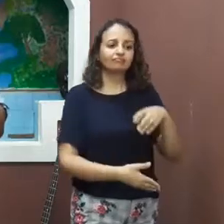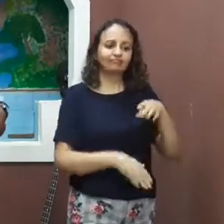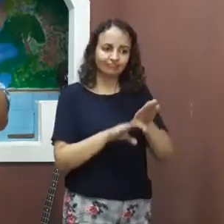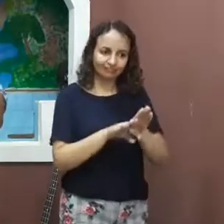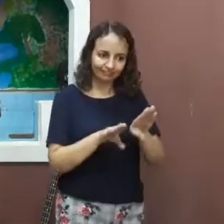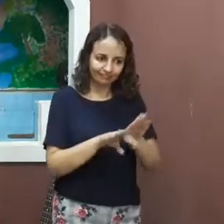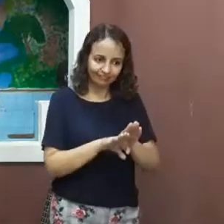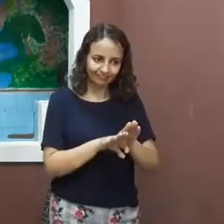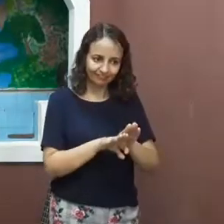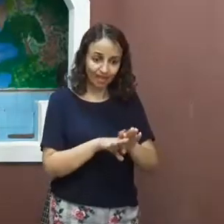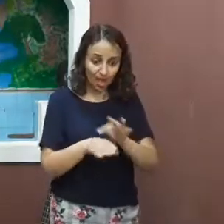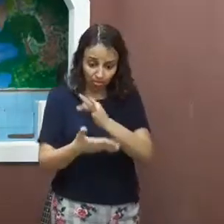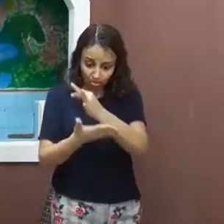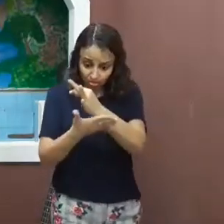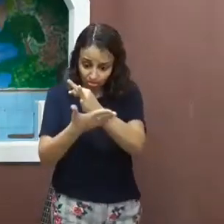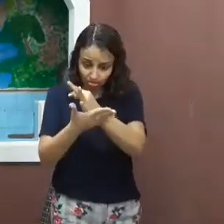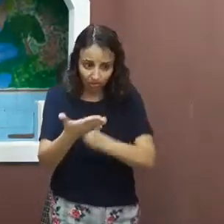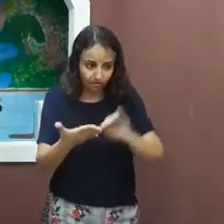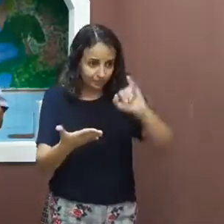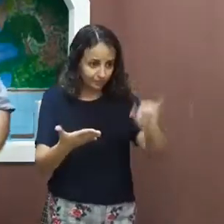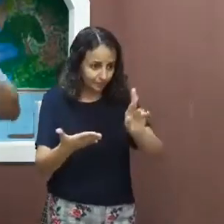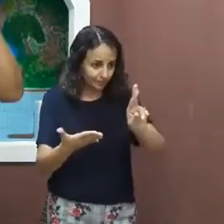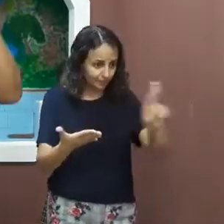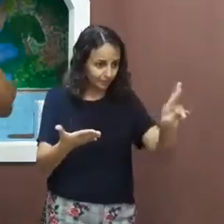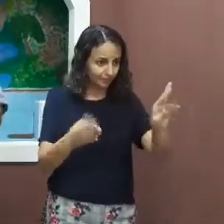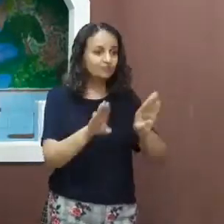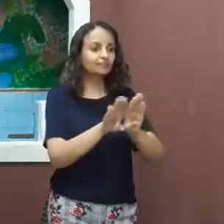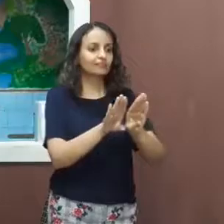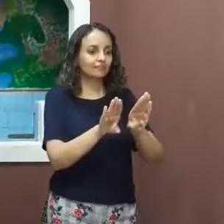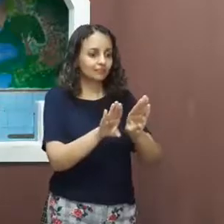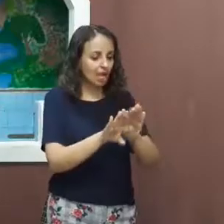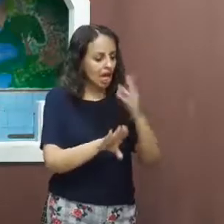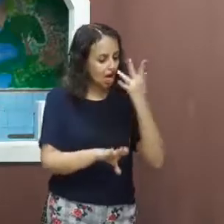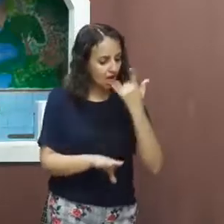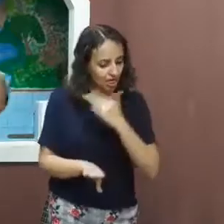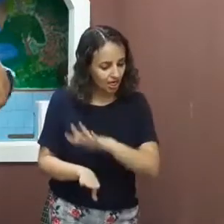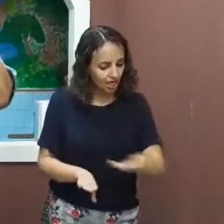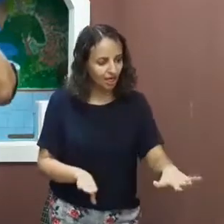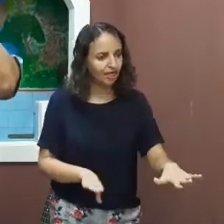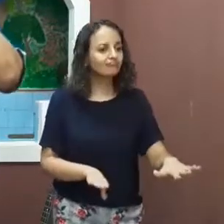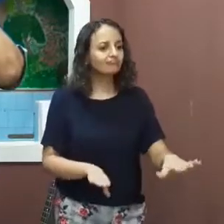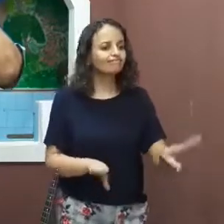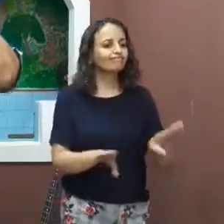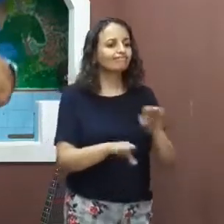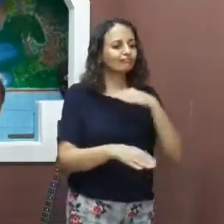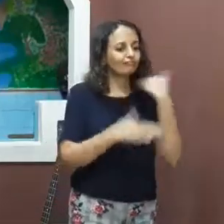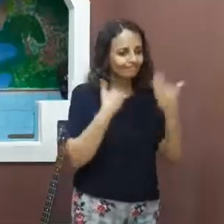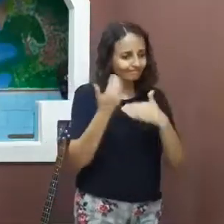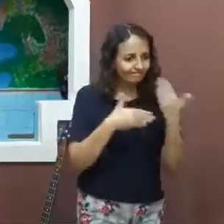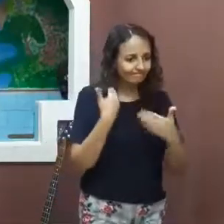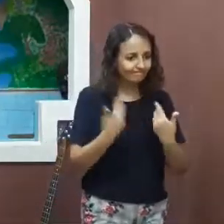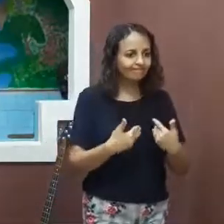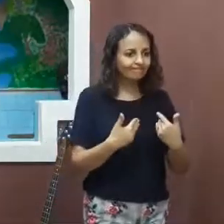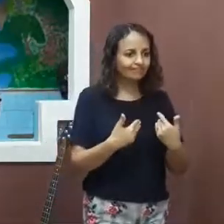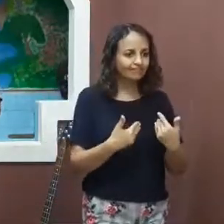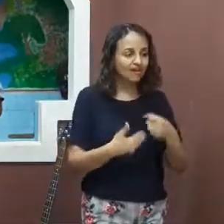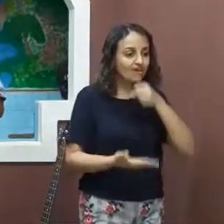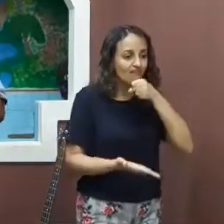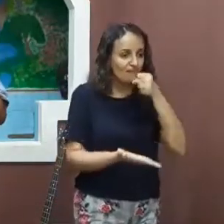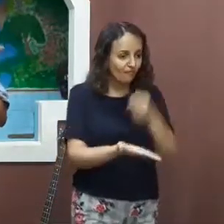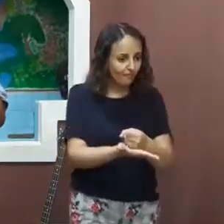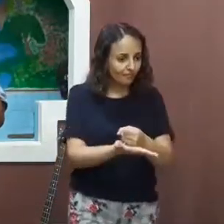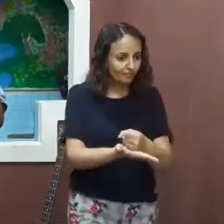Jeremias, eu vou estar olhando e vou estar vendo que crianças, que filhos, que a fina flor, ou